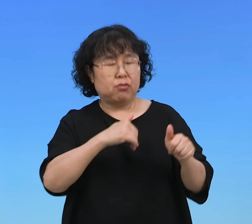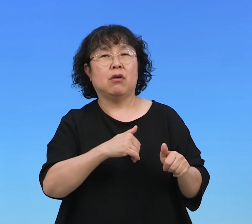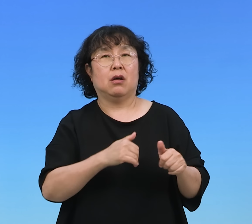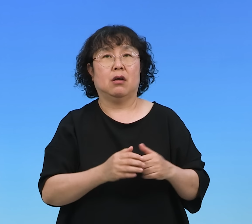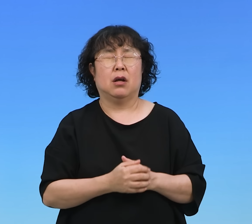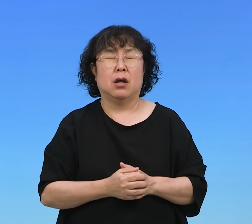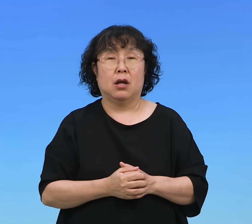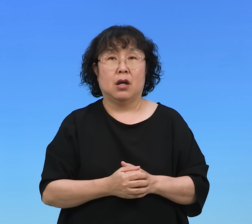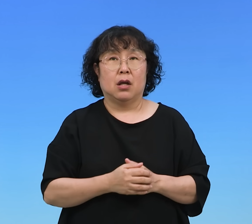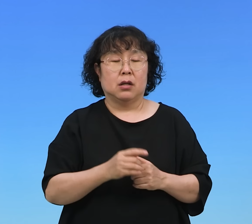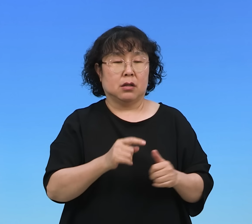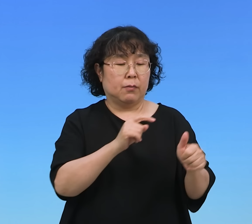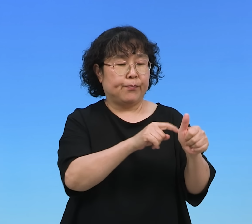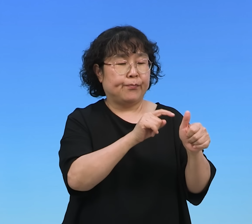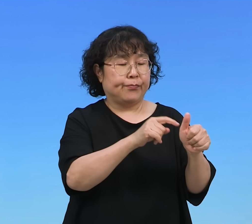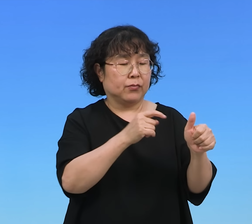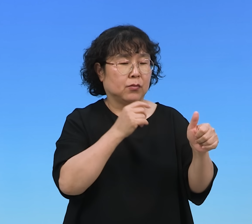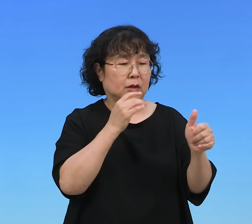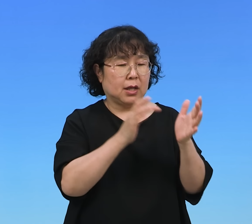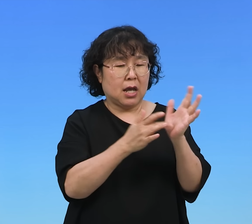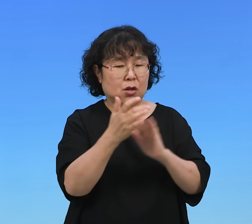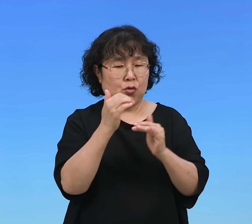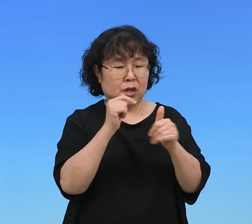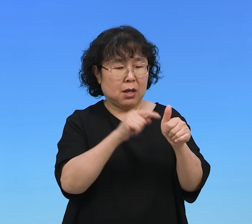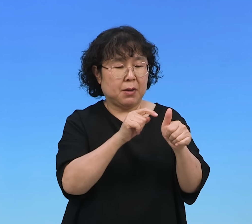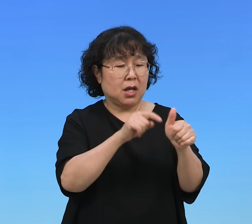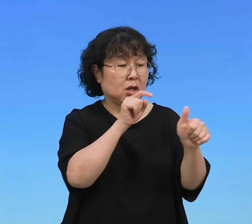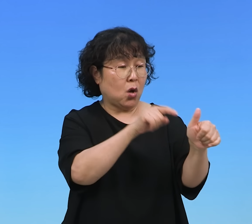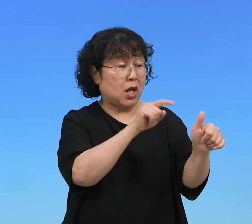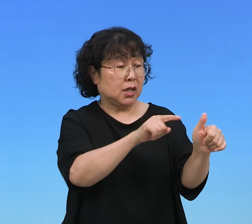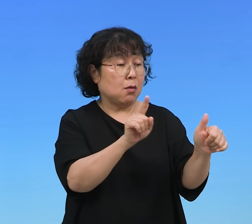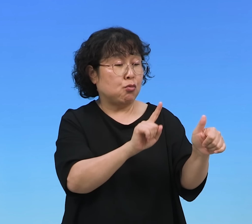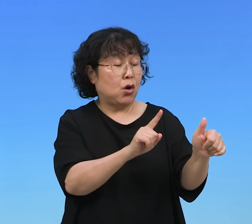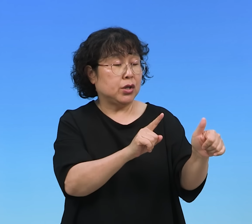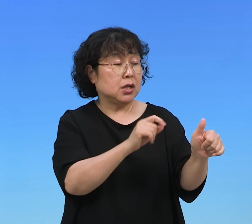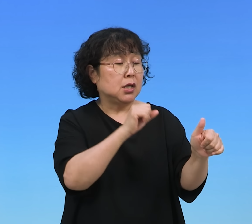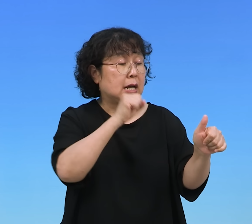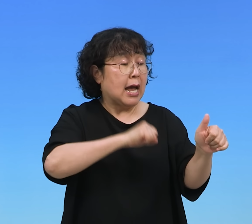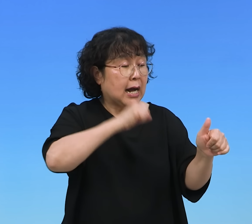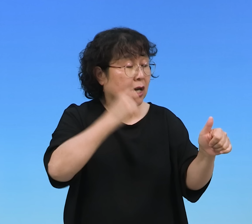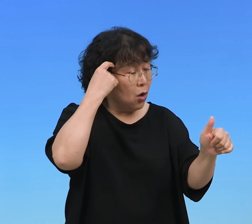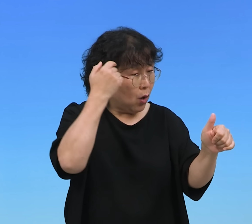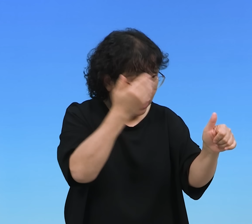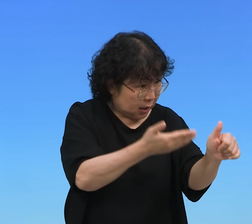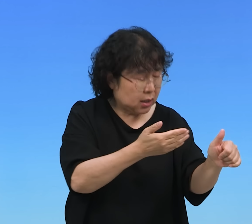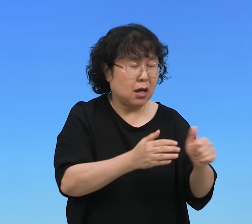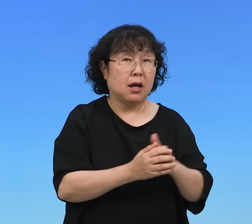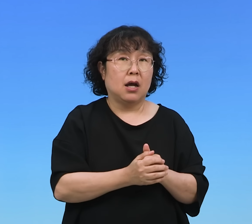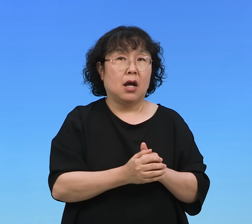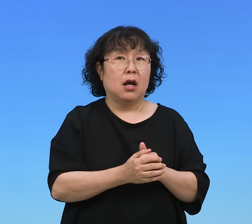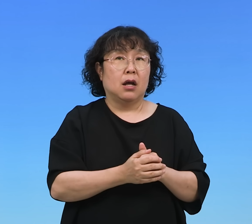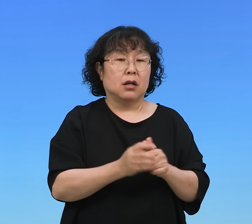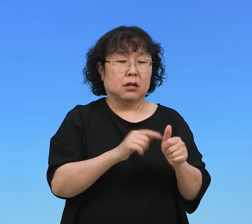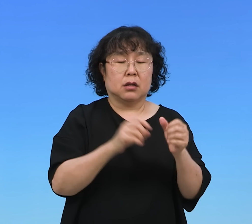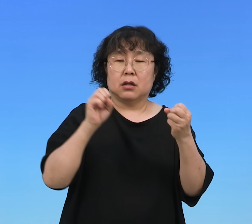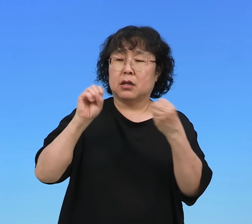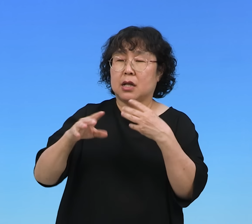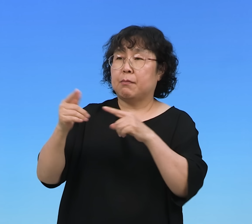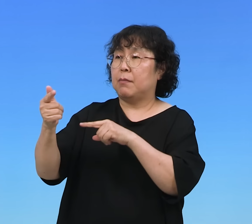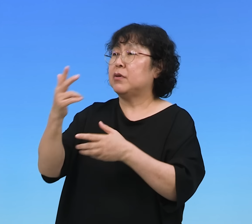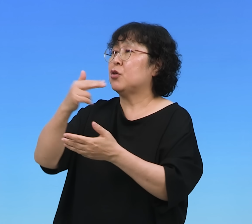그가 가까이 오며 물어 이르시되 주님 말씀하세요 너에게 뭘 하여 주기를 원하느냐 이르되 주여 보기를 원하나이다